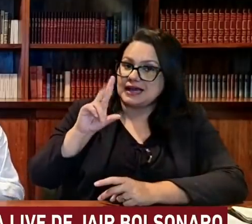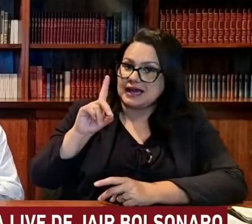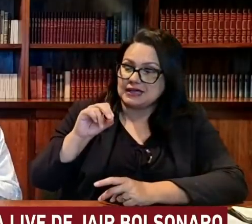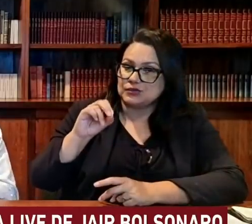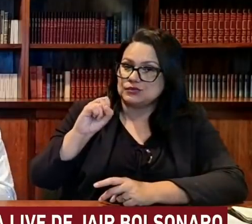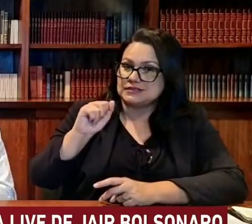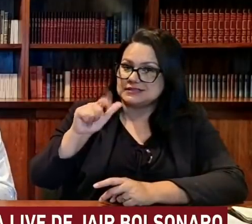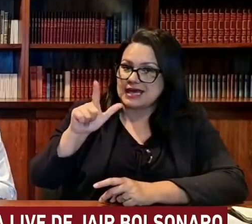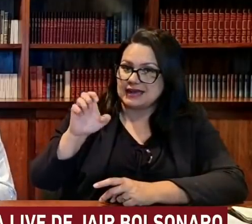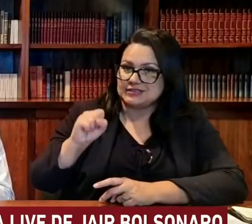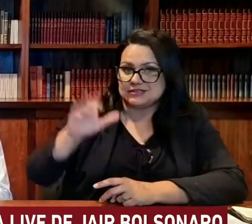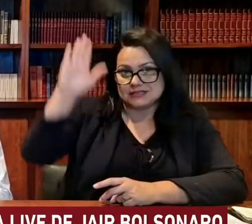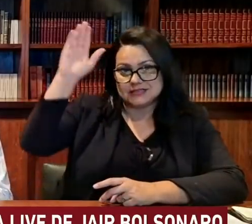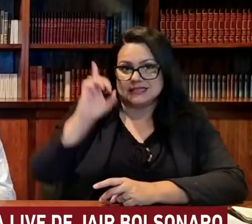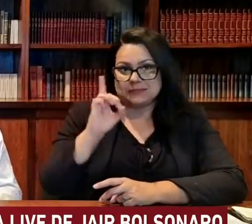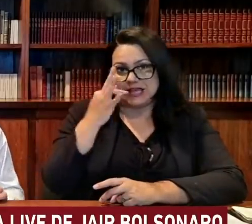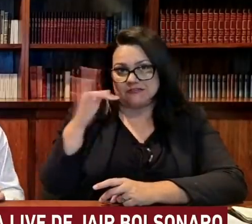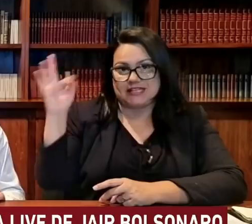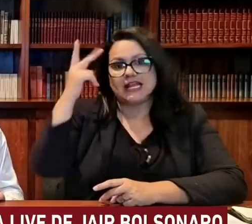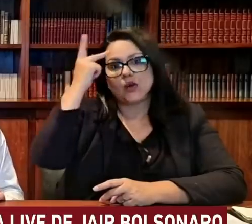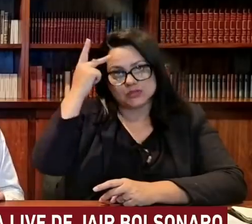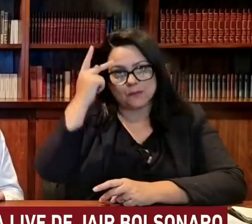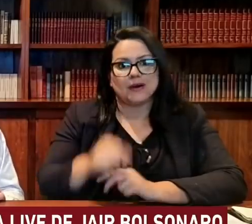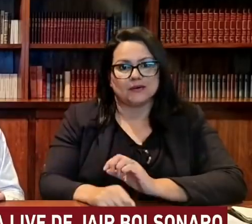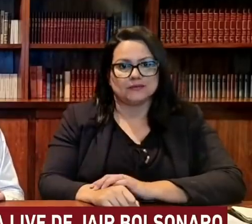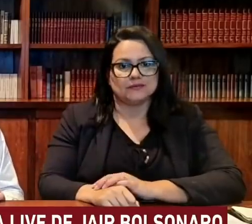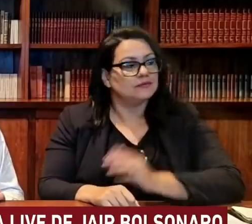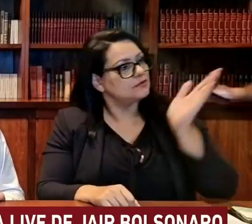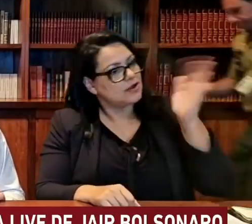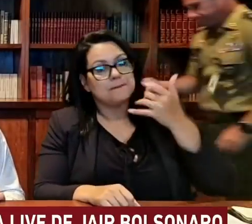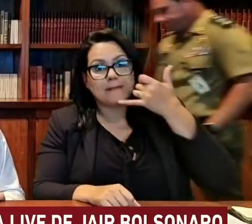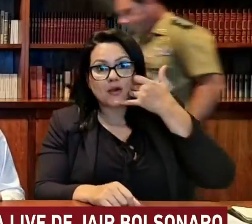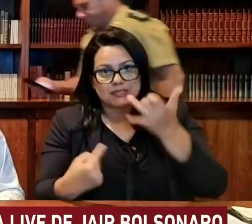vir candidato a deputado federal por São Paulo. Bora, Cid.